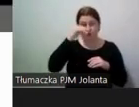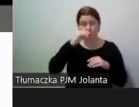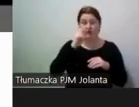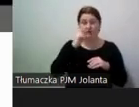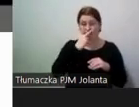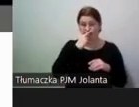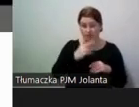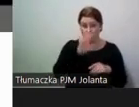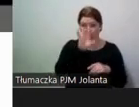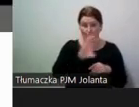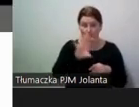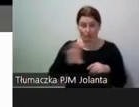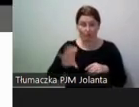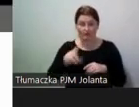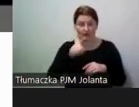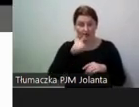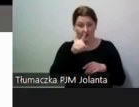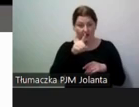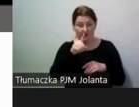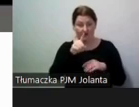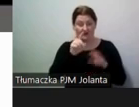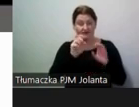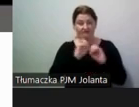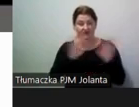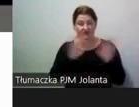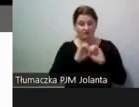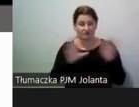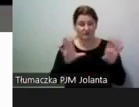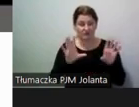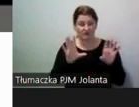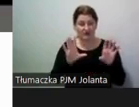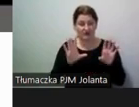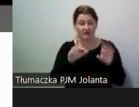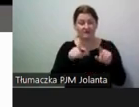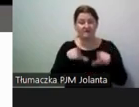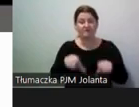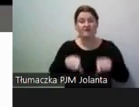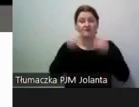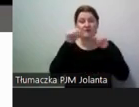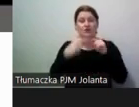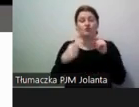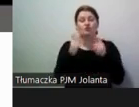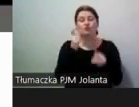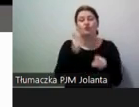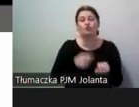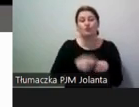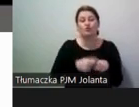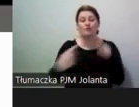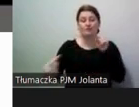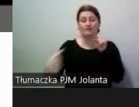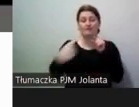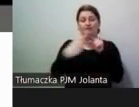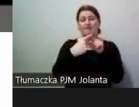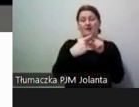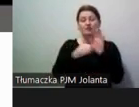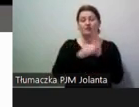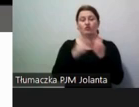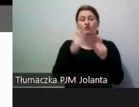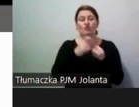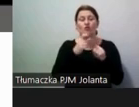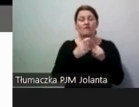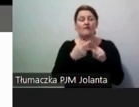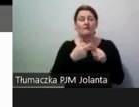oglądał tę instrukcję, wybierał słowo pasujące do słowa, które